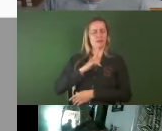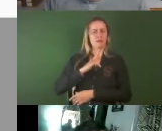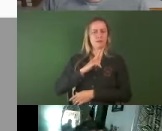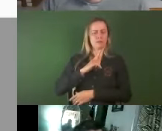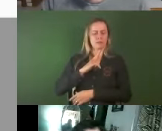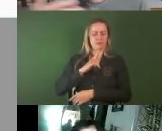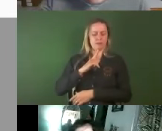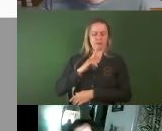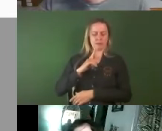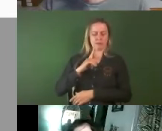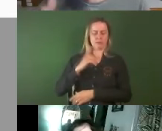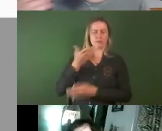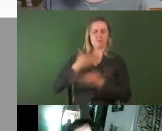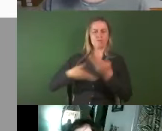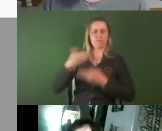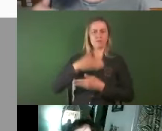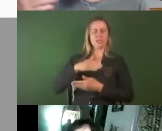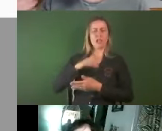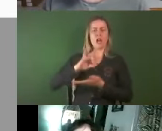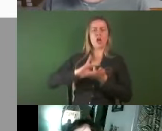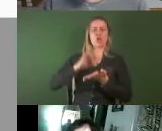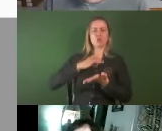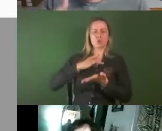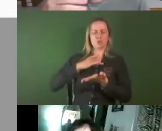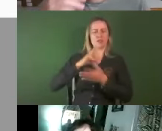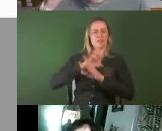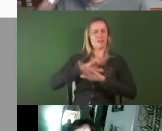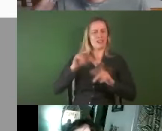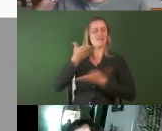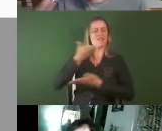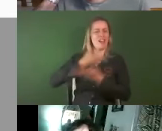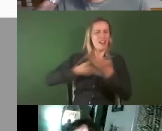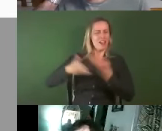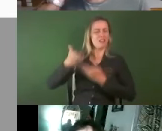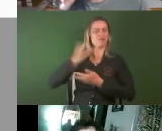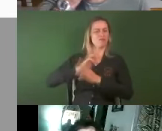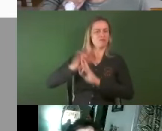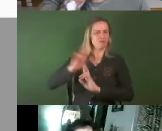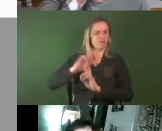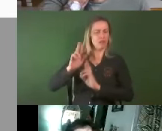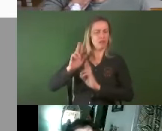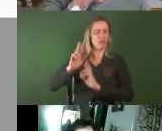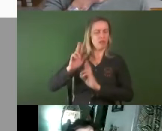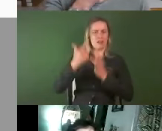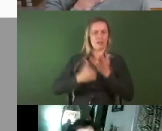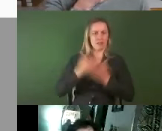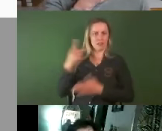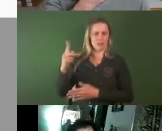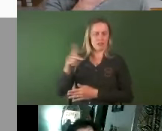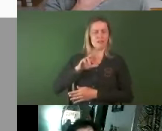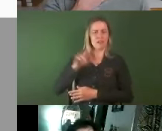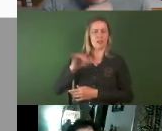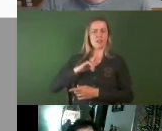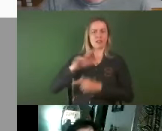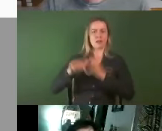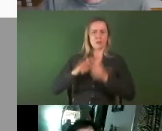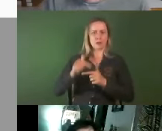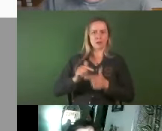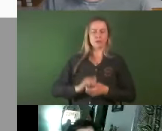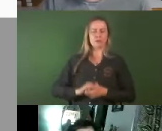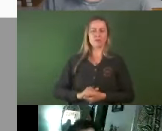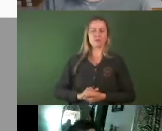fazer, né? Ele vai interagir com vários atores, escritores diferentes. Então ele vai trabalhar no primeiro livro dele com o Yukio